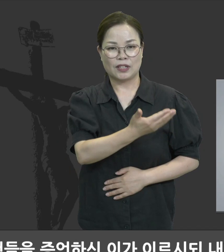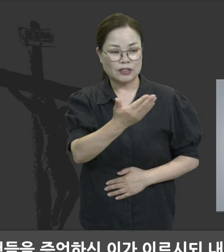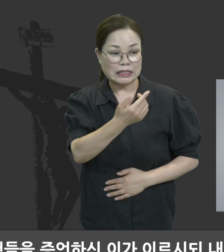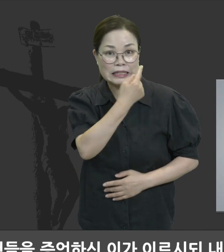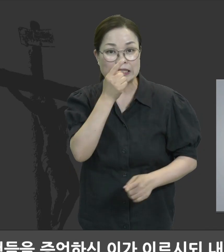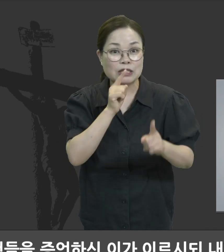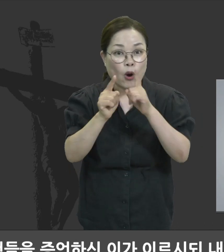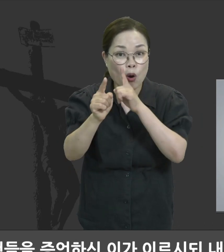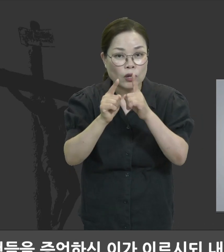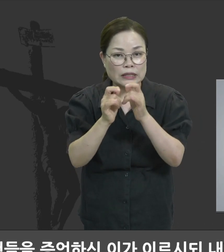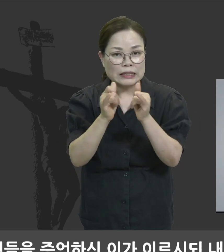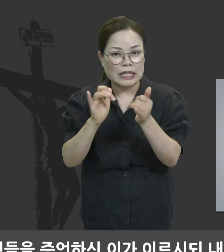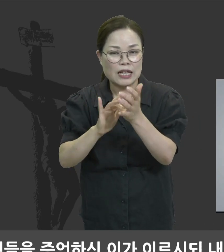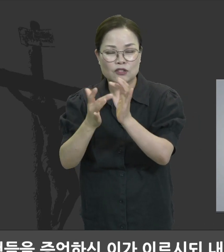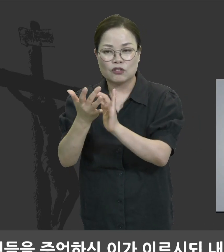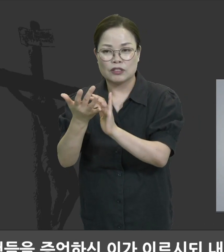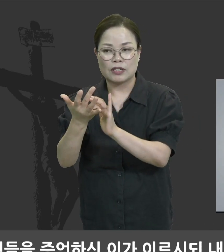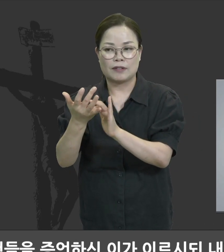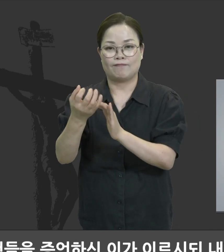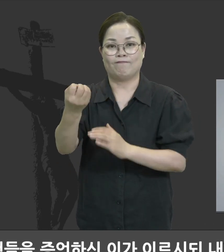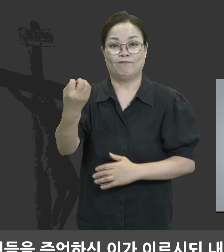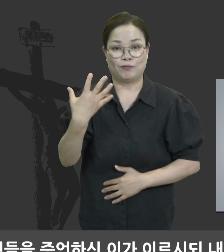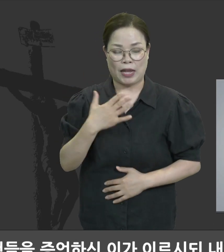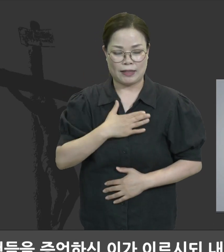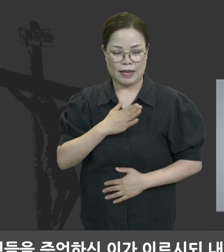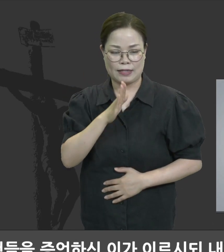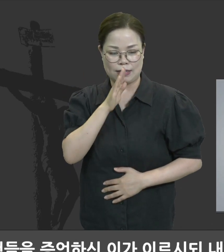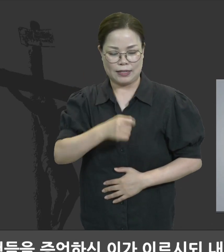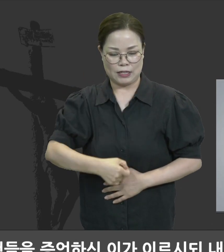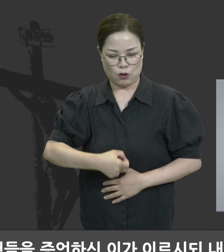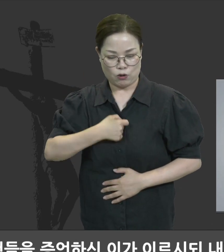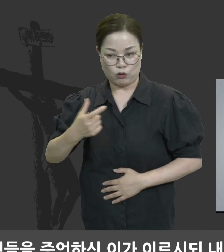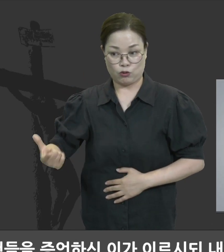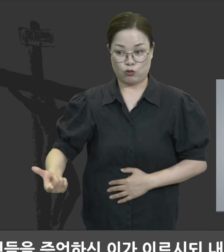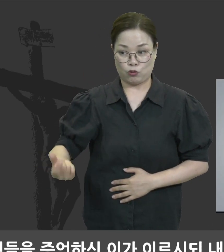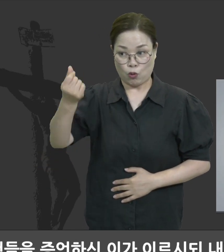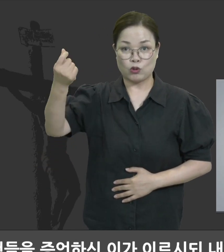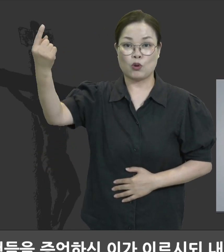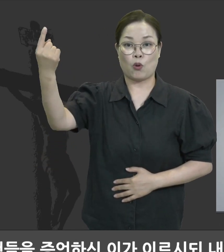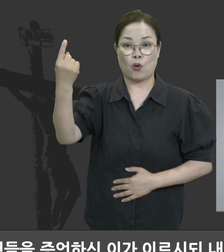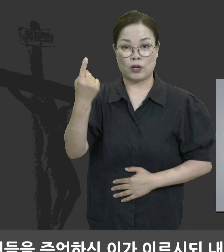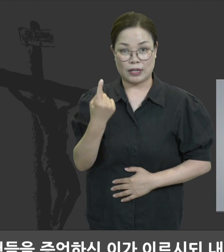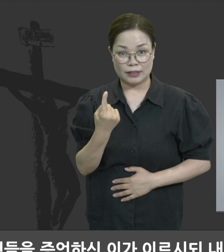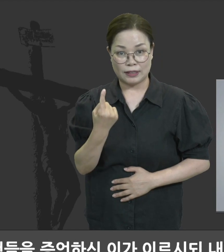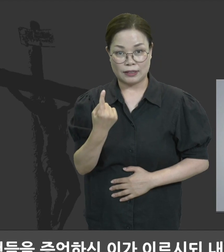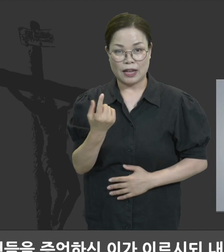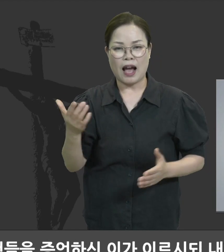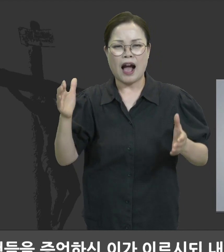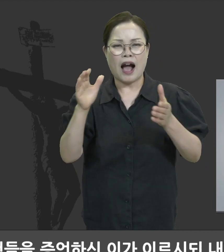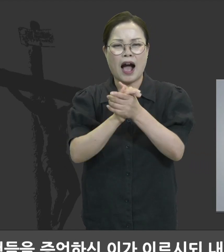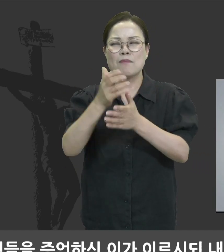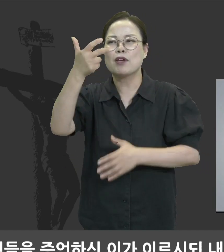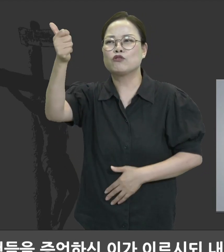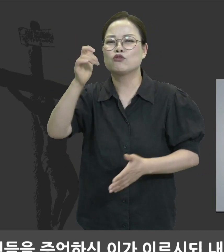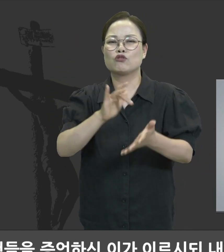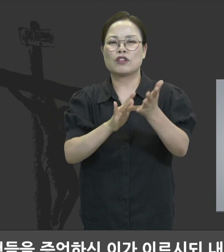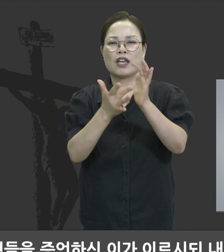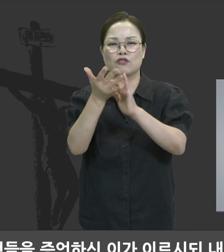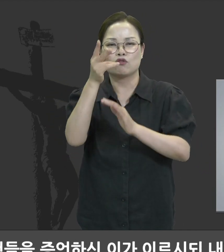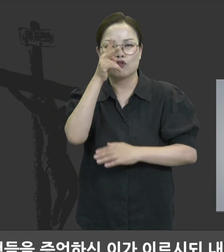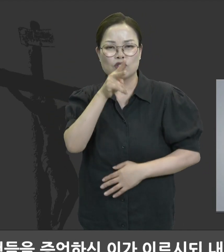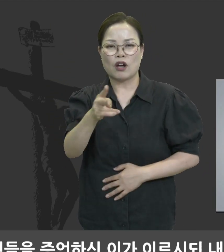이것들을 증언하신 이가 이르시되 내가 진실로 속히 오리라 하시거늘 아멘 주